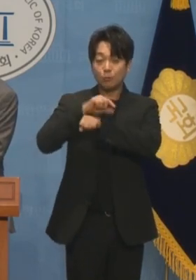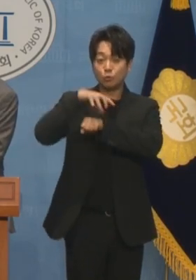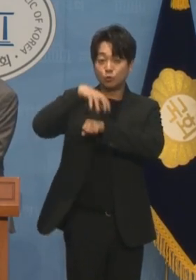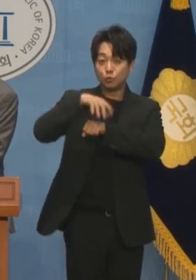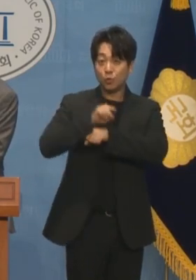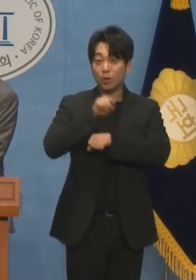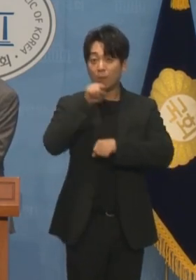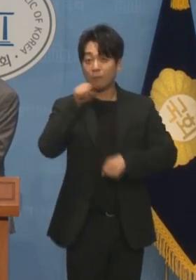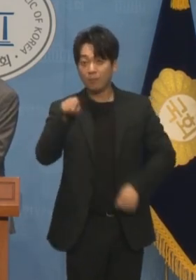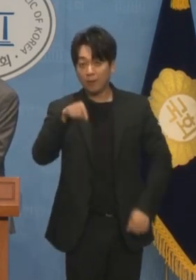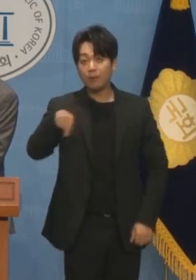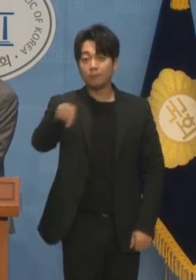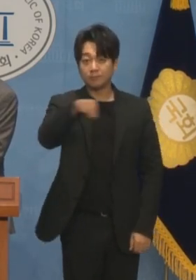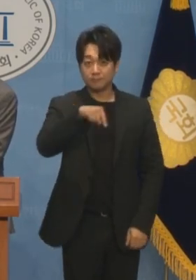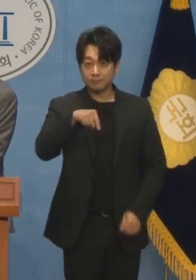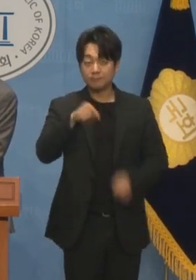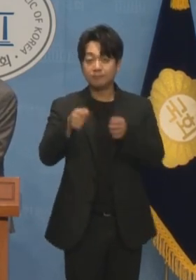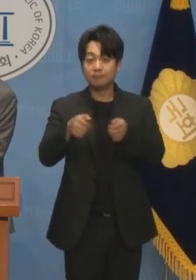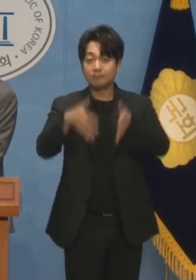찍은 사진이고요.